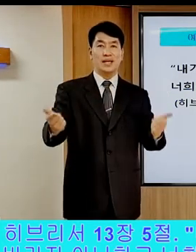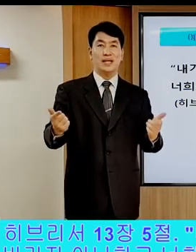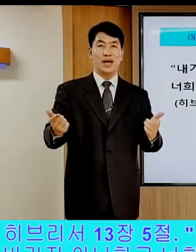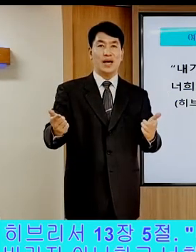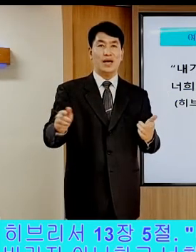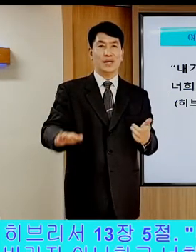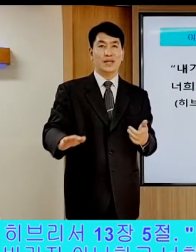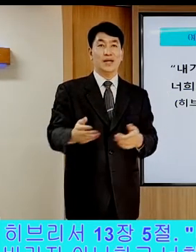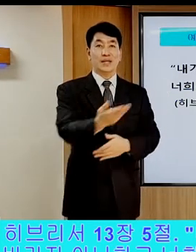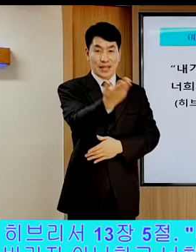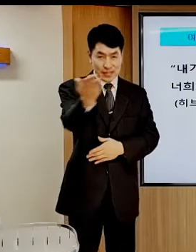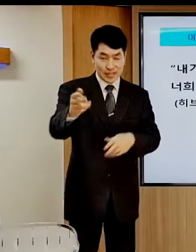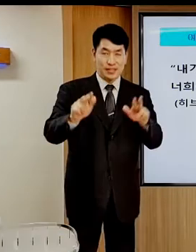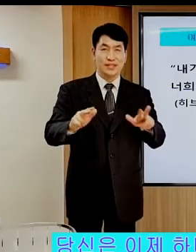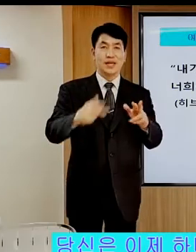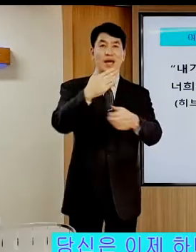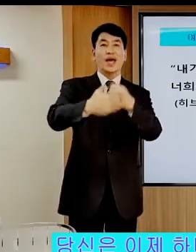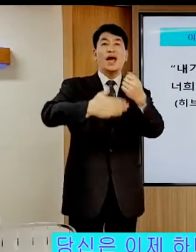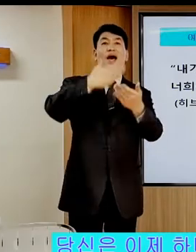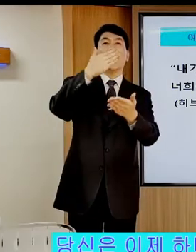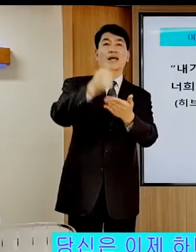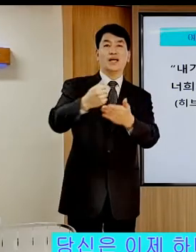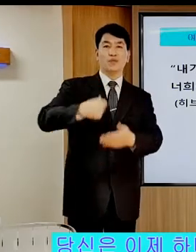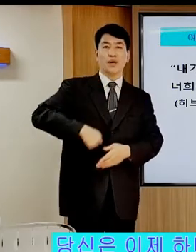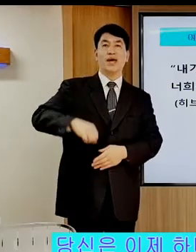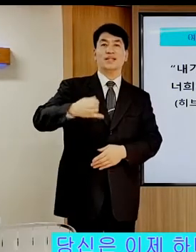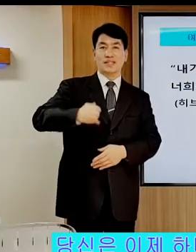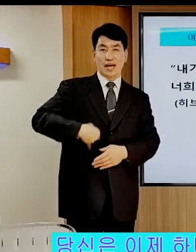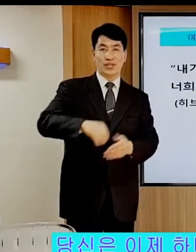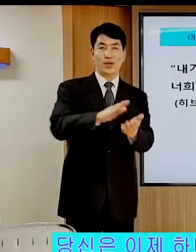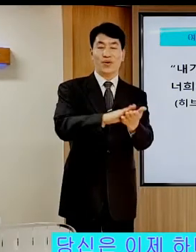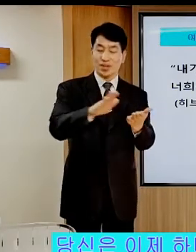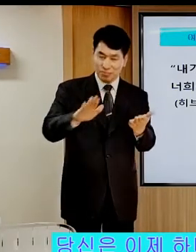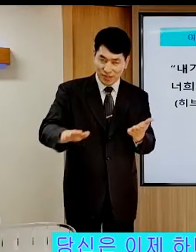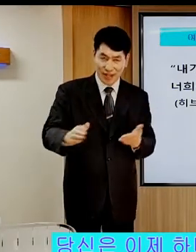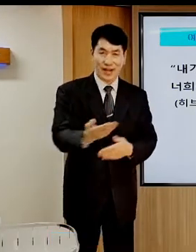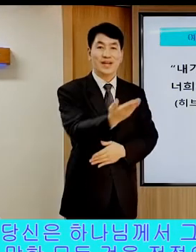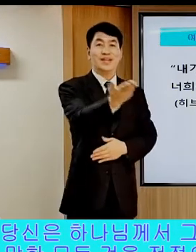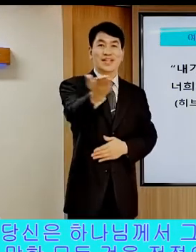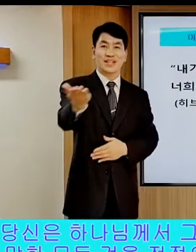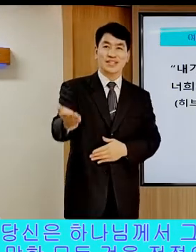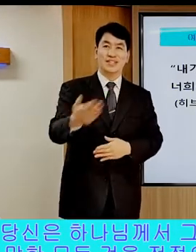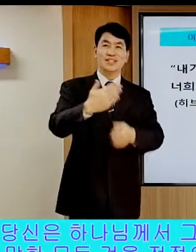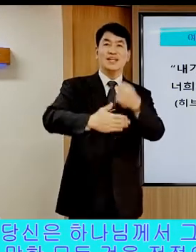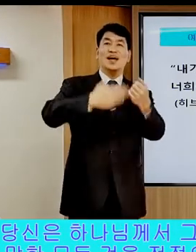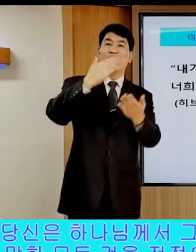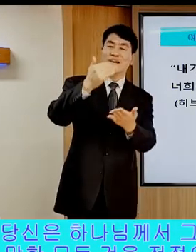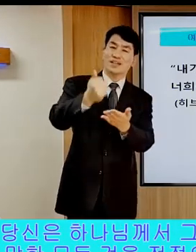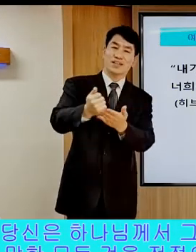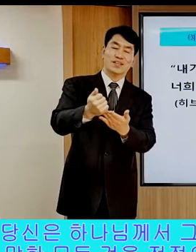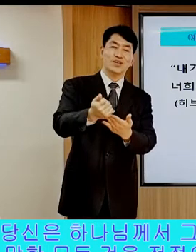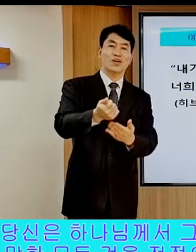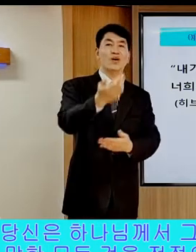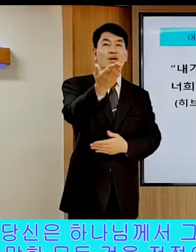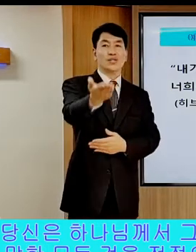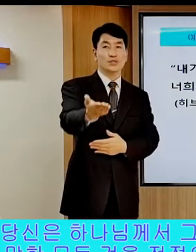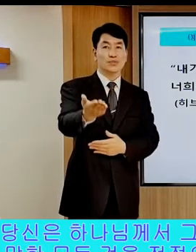아니하리라. 당신은 이제 하나님의 자녀입니다. 당신은 하나님께서